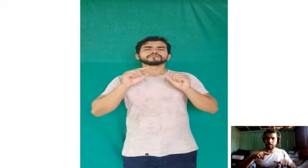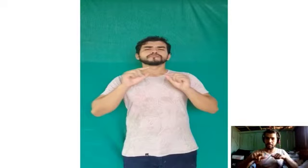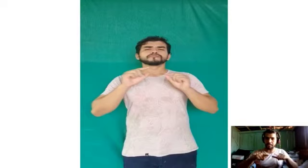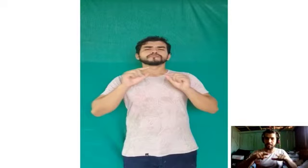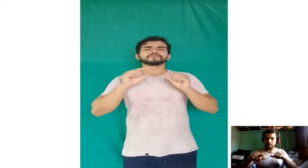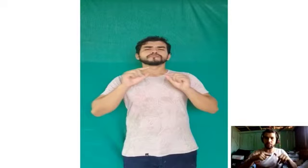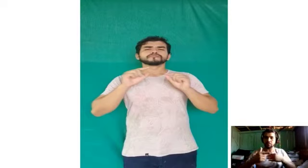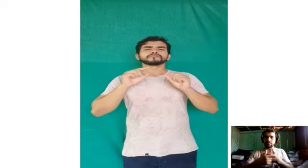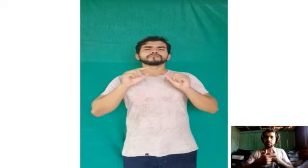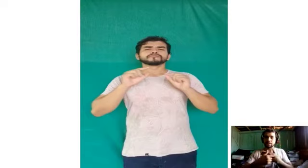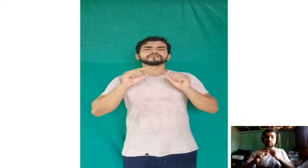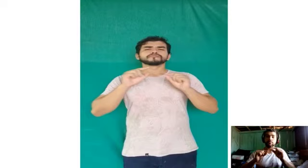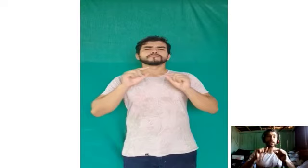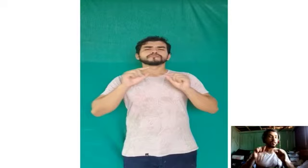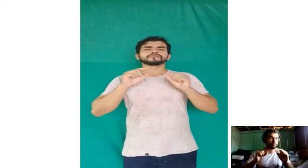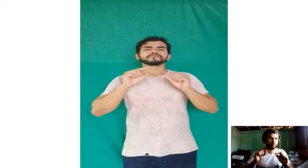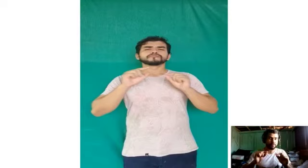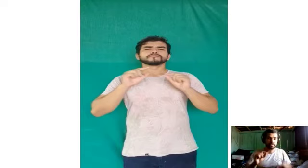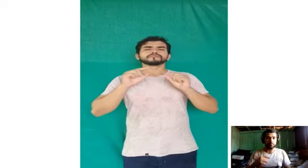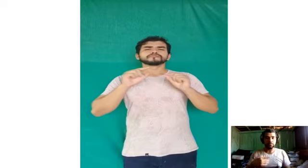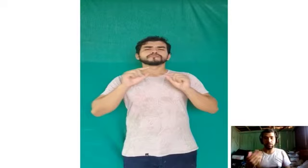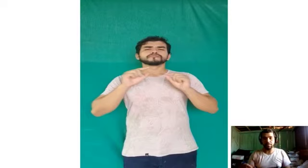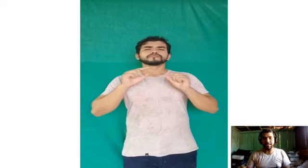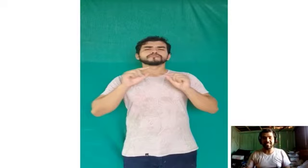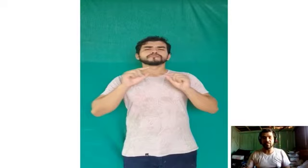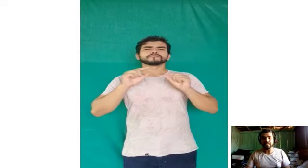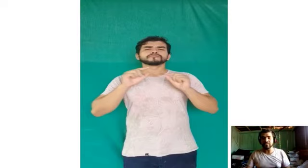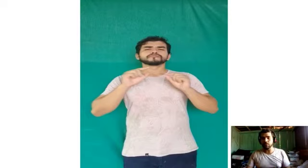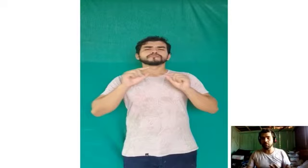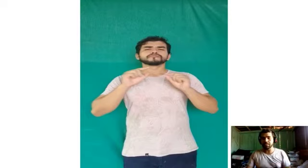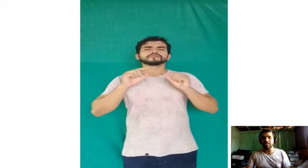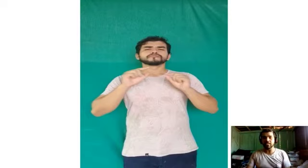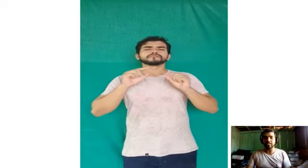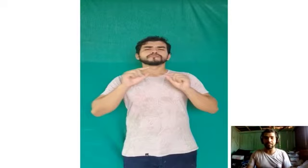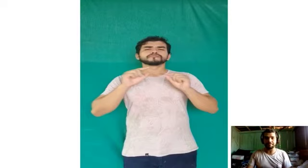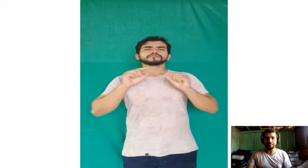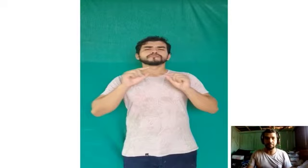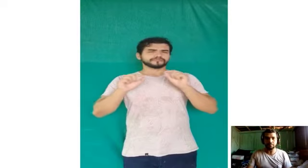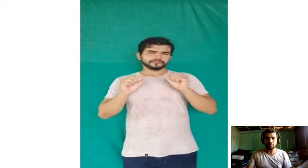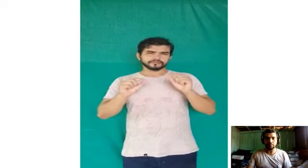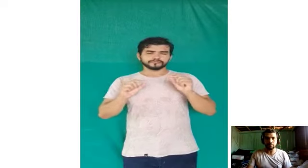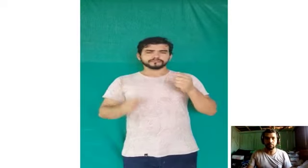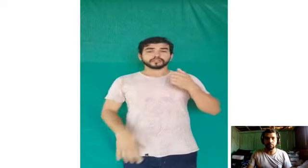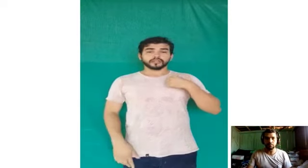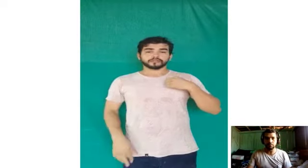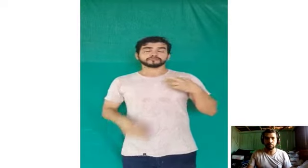eu trabalho, função qual? Possivelmente ele vai dizer logo em seguida.